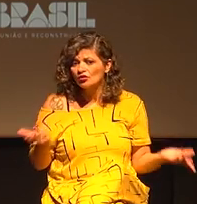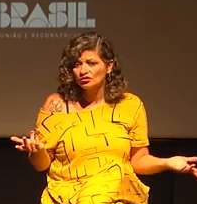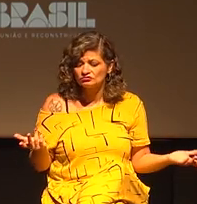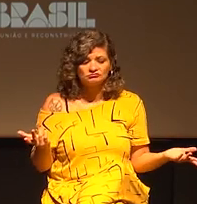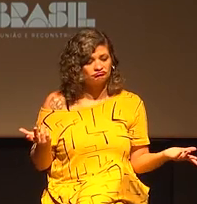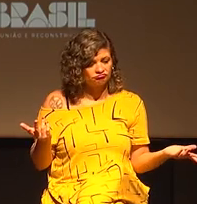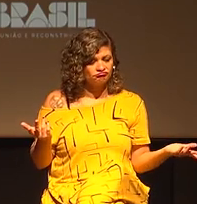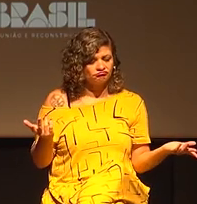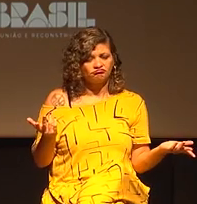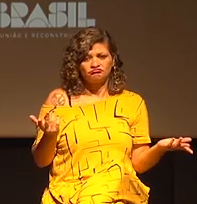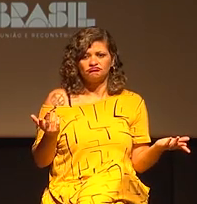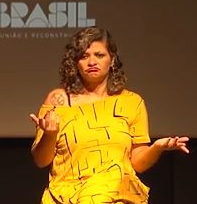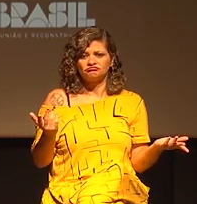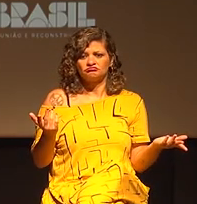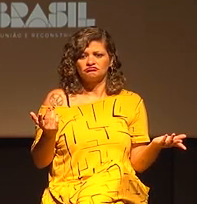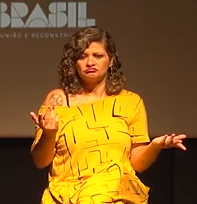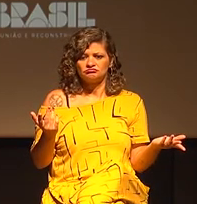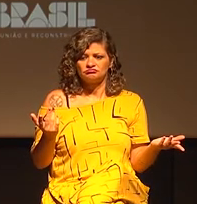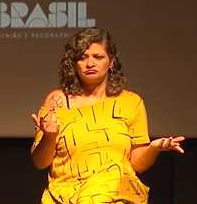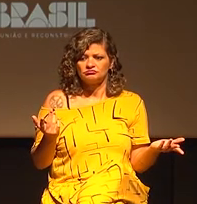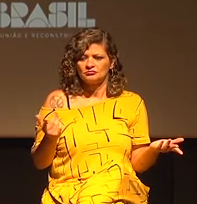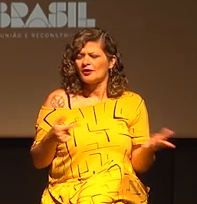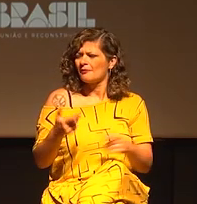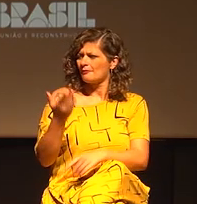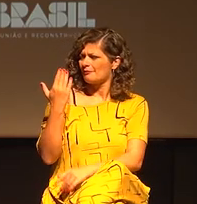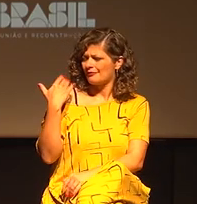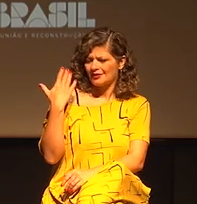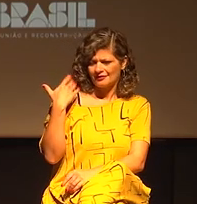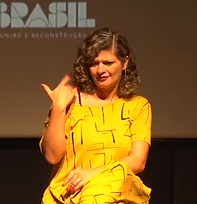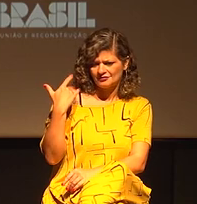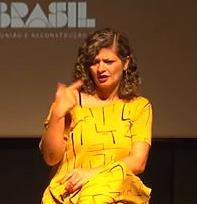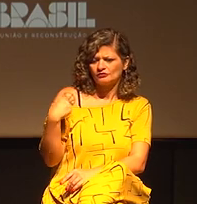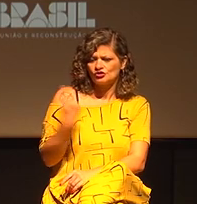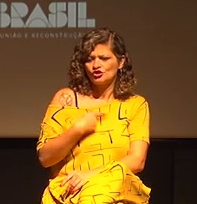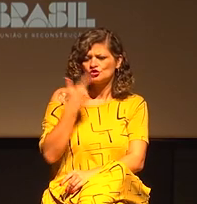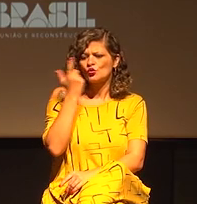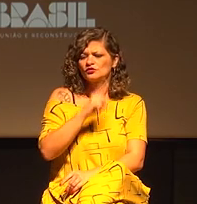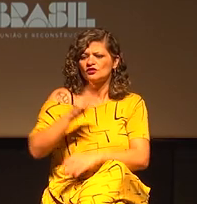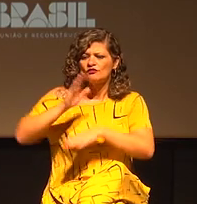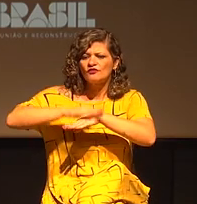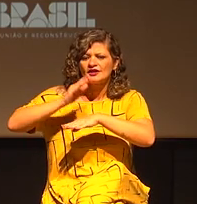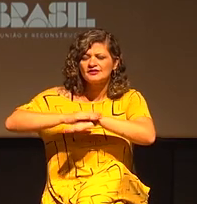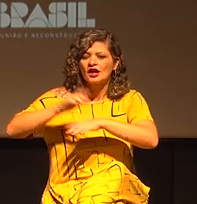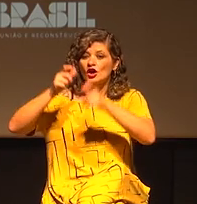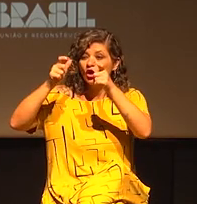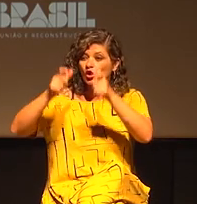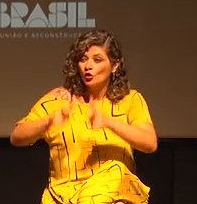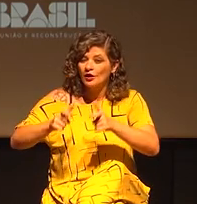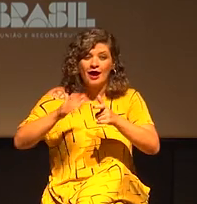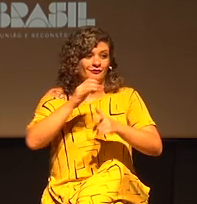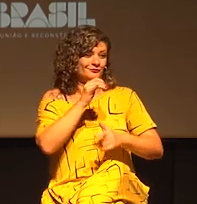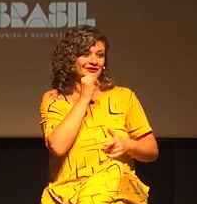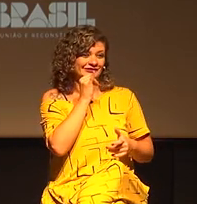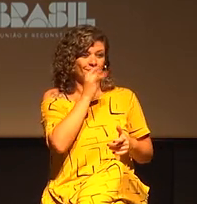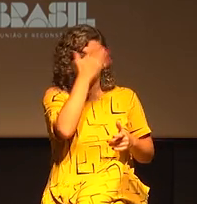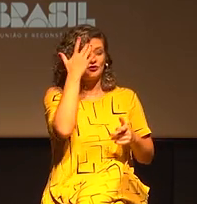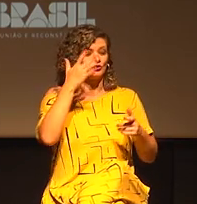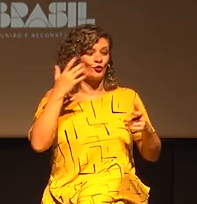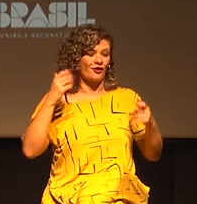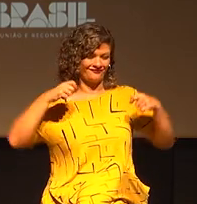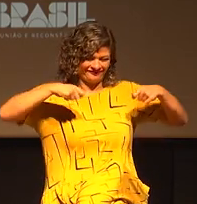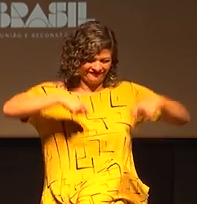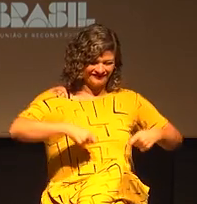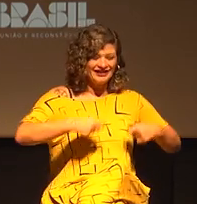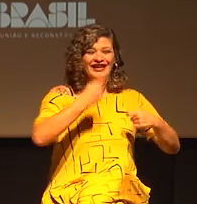e imagina e é o catador né a gente teve a eh conseguiu fazer o o lugar que dá para ele parar a carroça para poder se